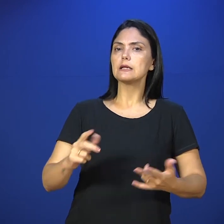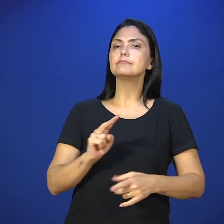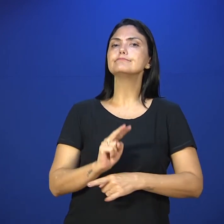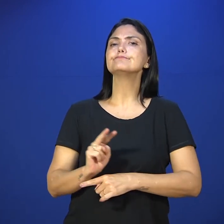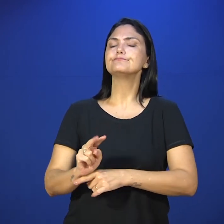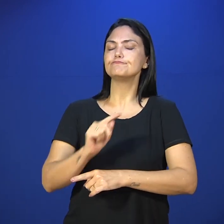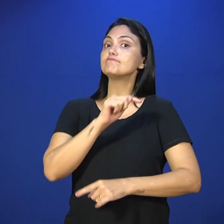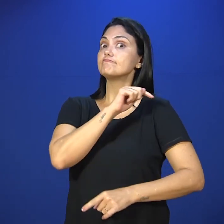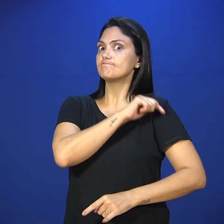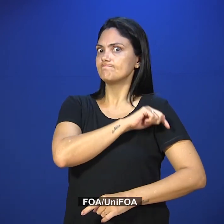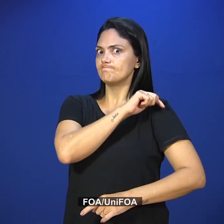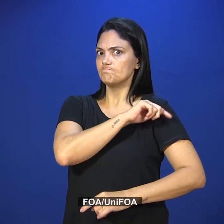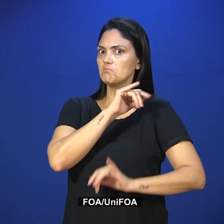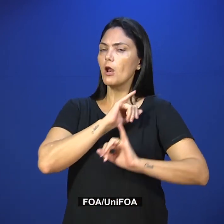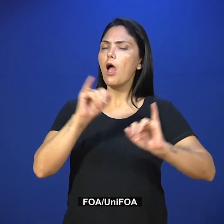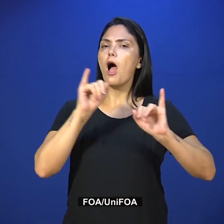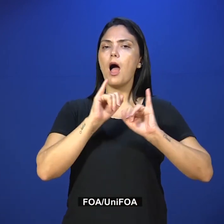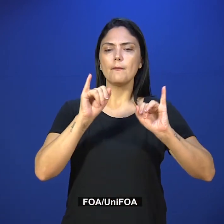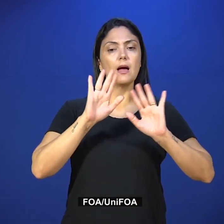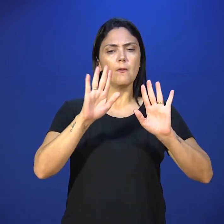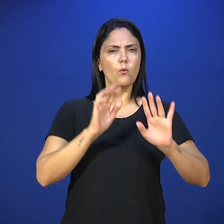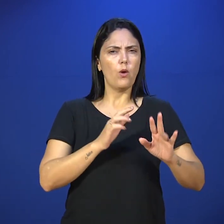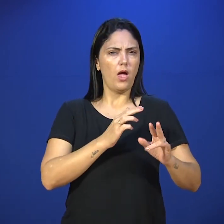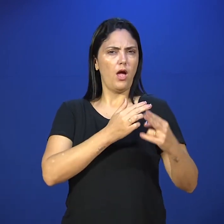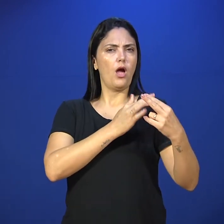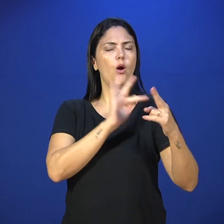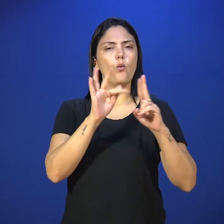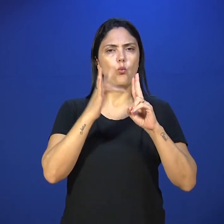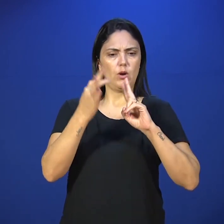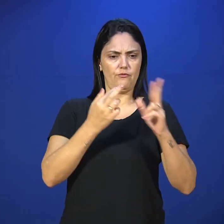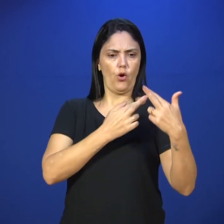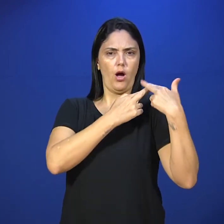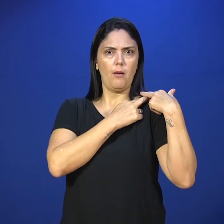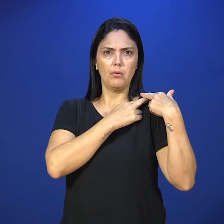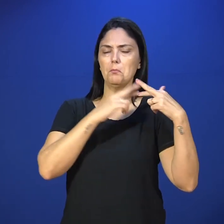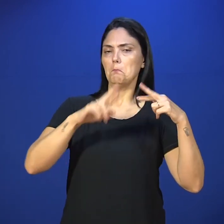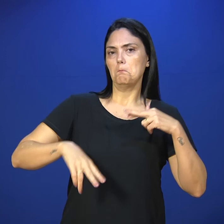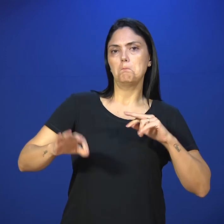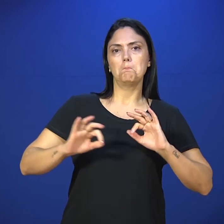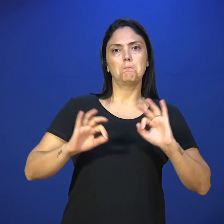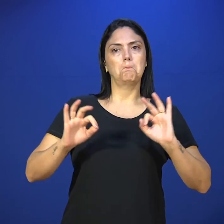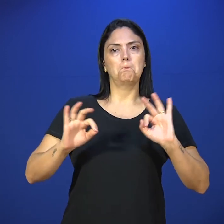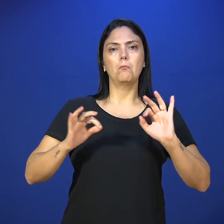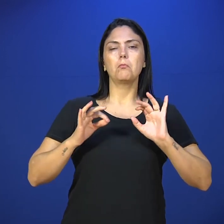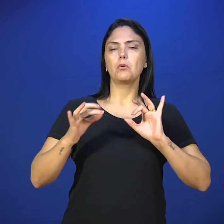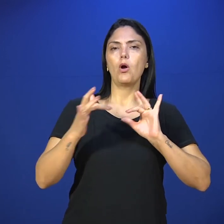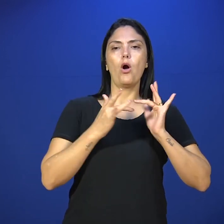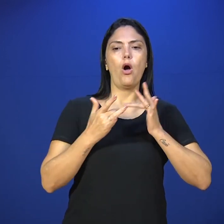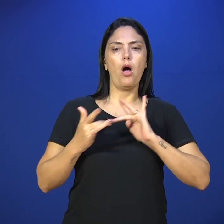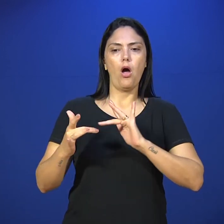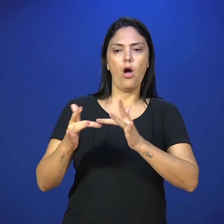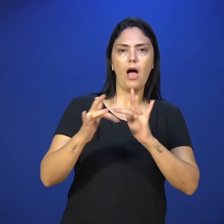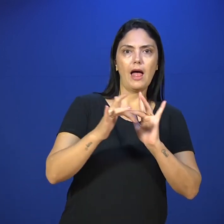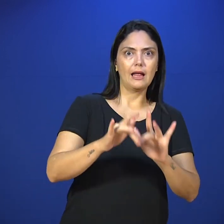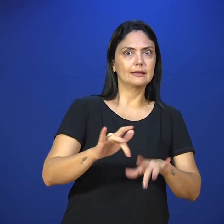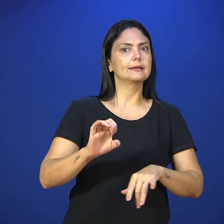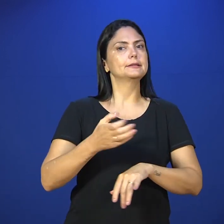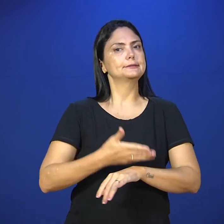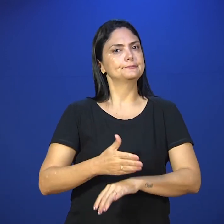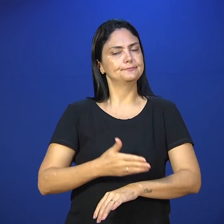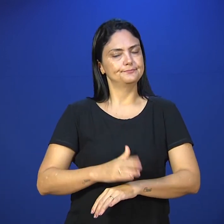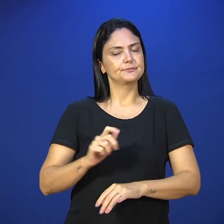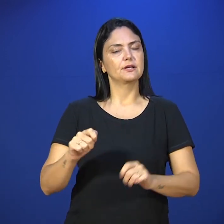de vacinação, isentando a FOA Unifoa de qualquer responsabilidade de contaminação nas atividades